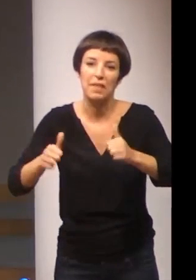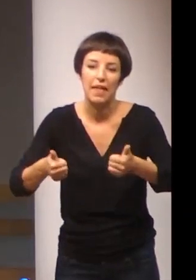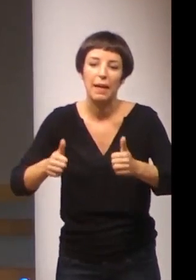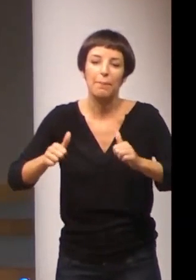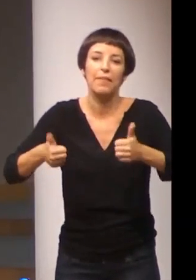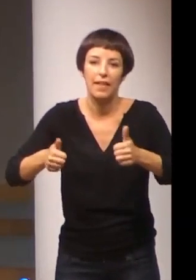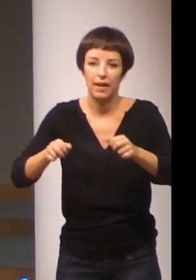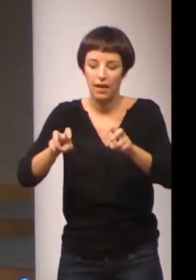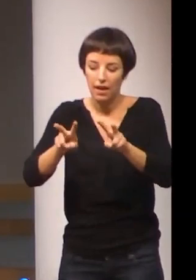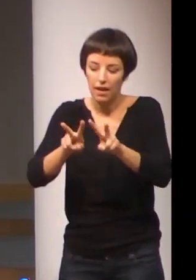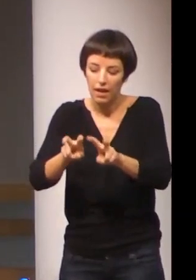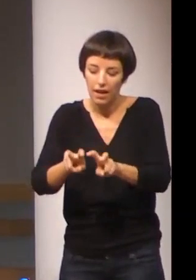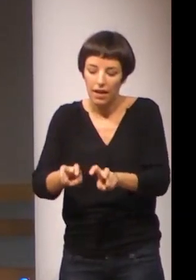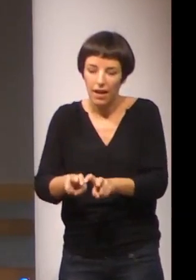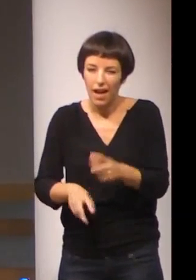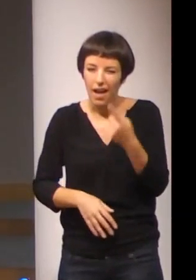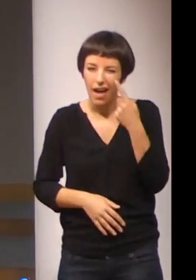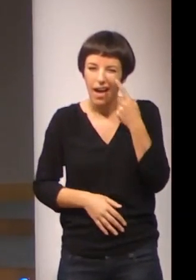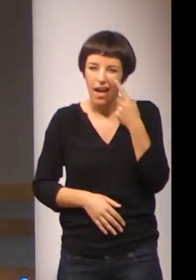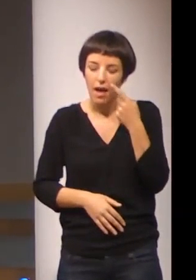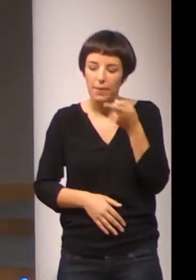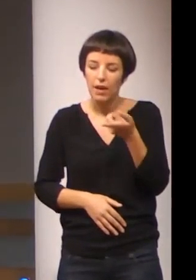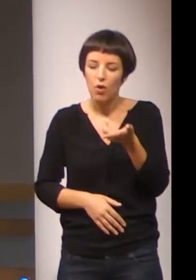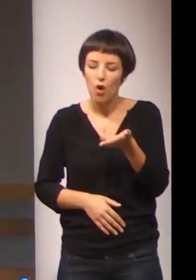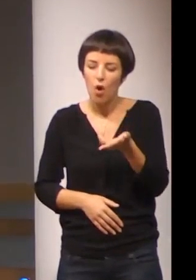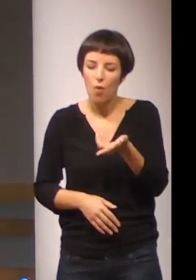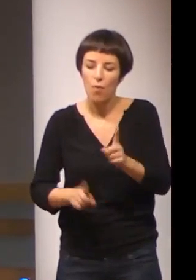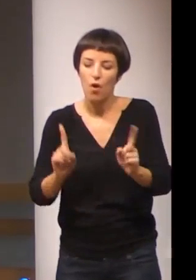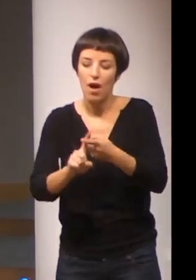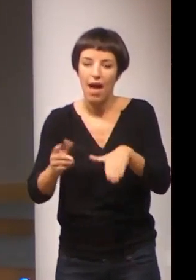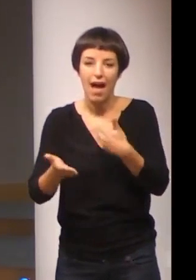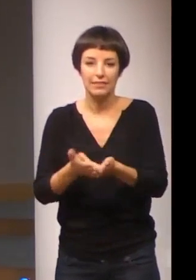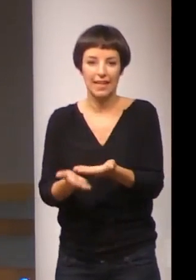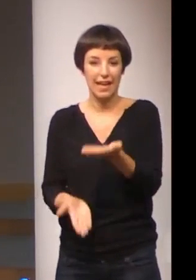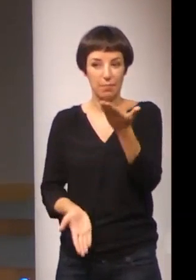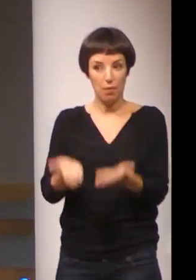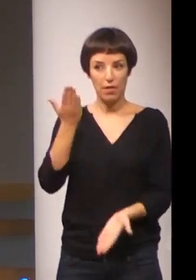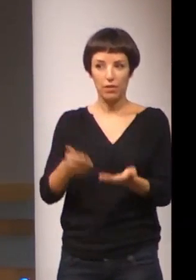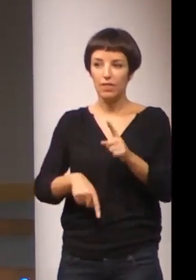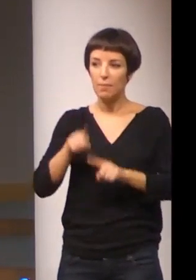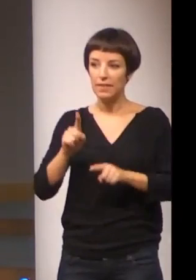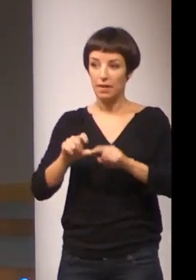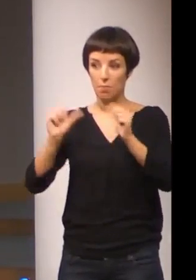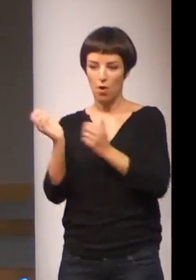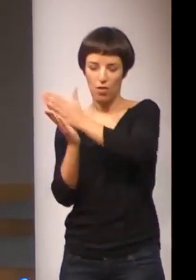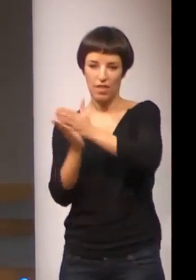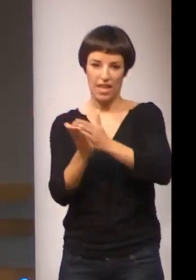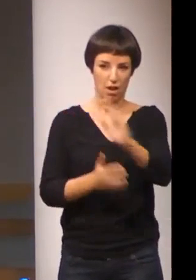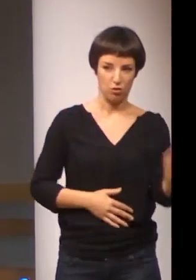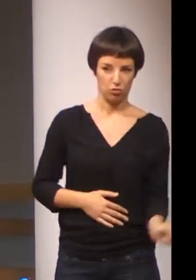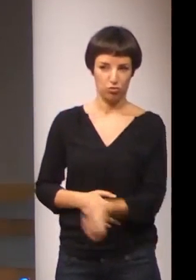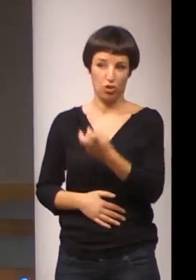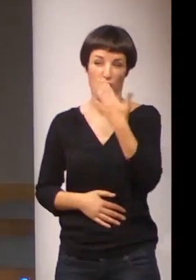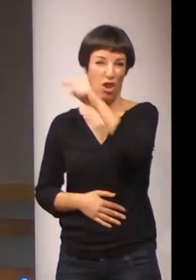indagar en cómo llegar a la evaluación de los distintos modelos que tenemos en los